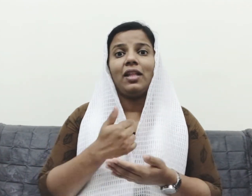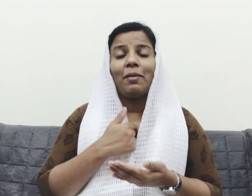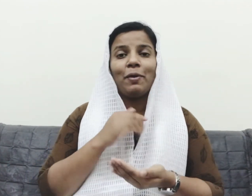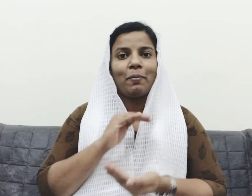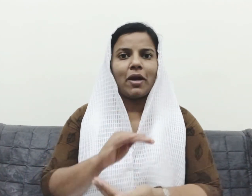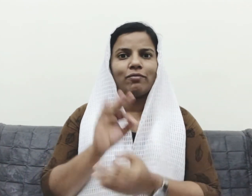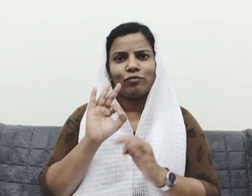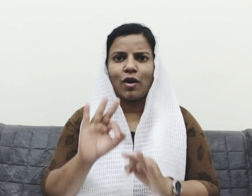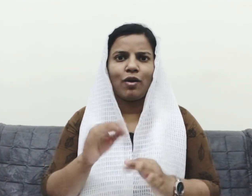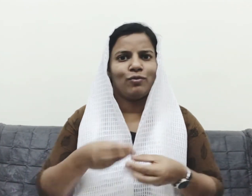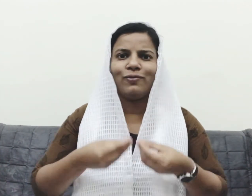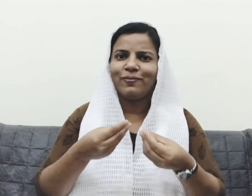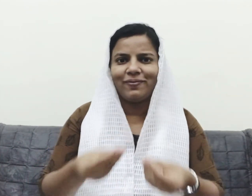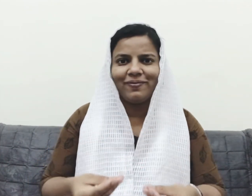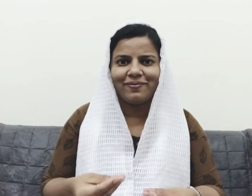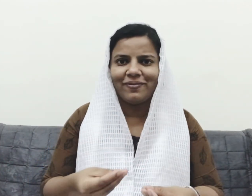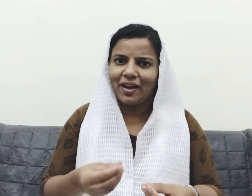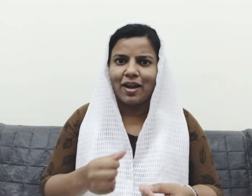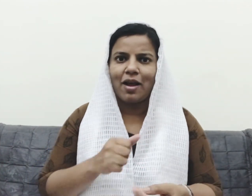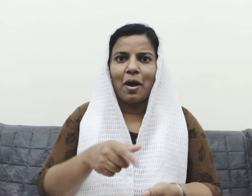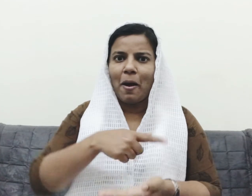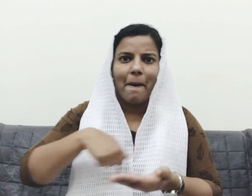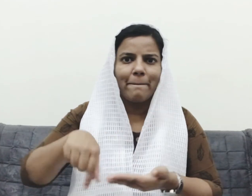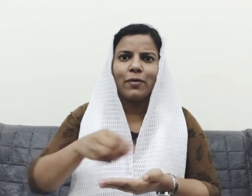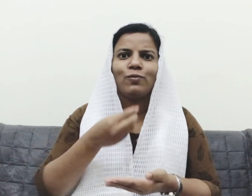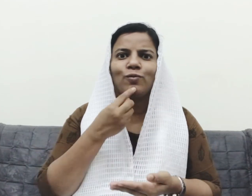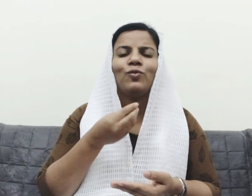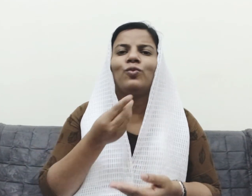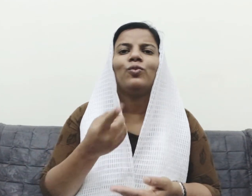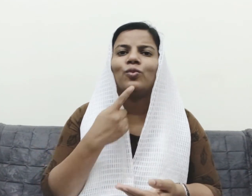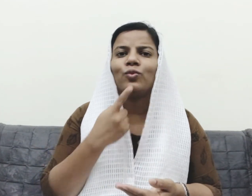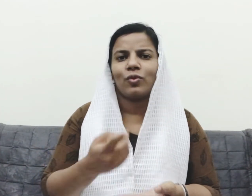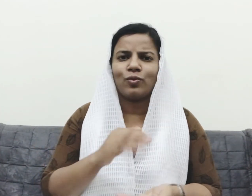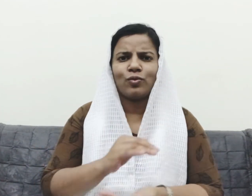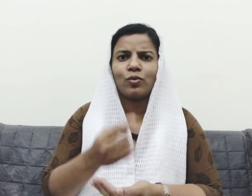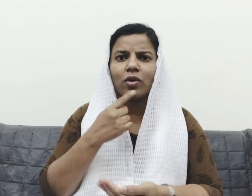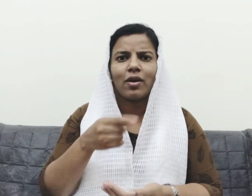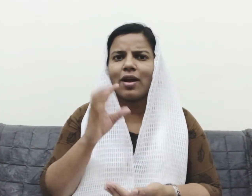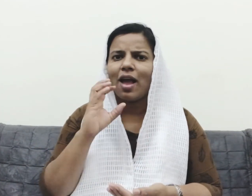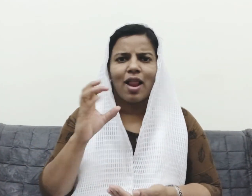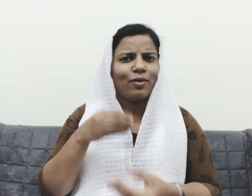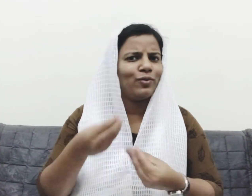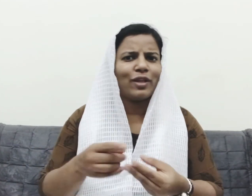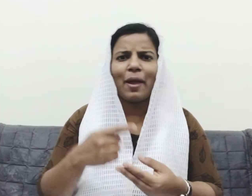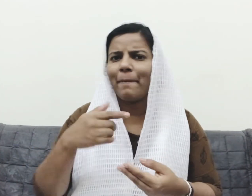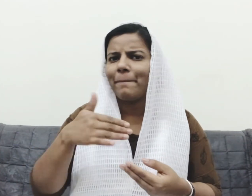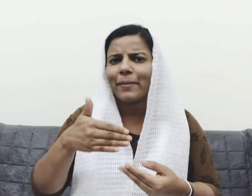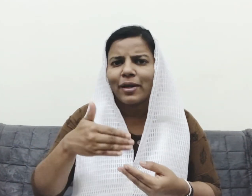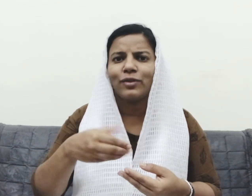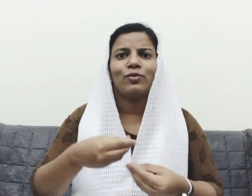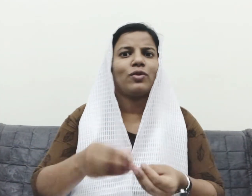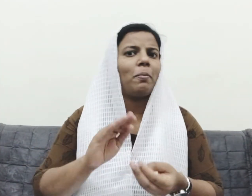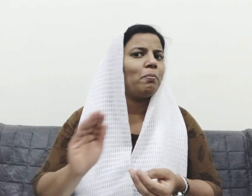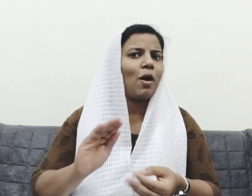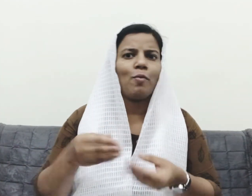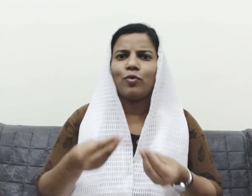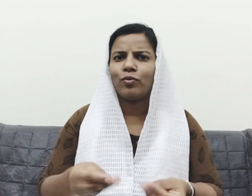മക്കൾക്ക് നല്ലതേ കൊടുക്കത്തുള്ളൂ. അപ്പൻ ചോദിച്ചാൽ നിങ്ങൾ എന്ത് കൊടുക്കും? കല്ല് കൊടുക്കുമോ? മീൻ ചോദിച്ചാൽ നിങ്ങൾ പാമ്പിനെ കൊടുക്കുമോ? ഇതൊന്നും